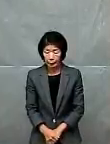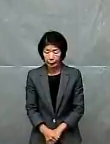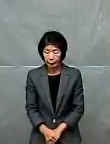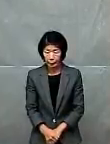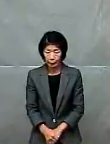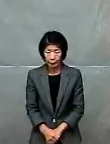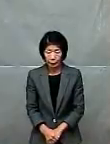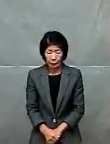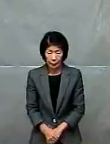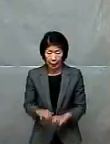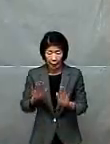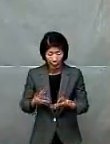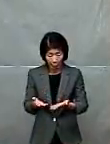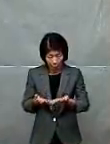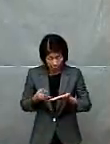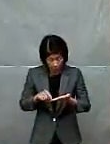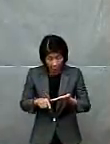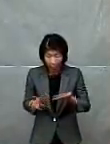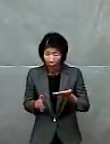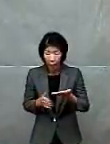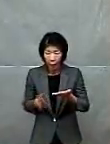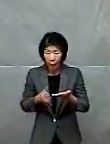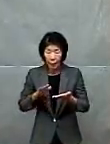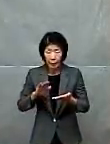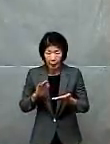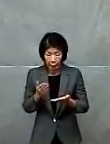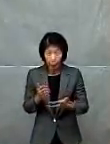手元にちょっと今持ってないんでありますけれども、